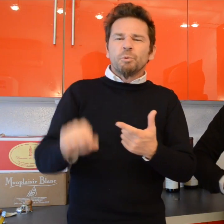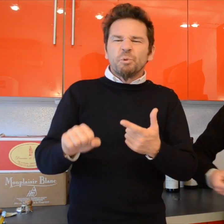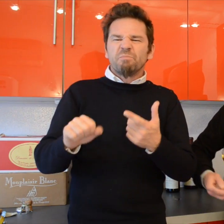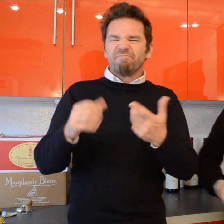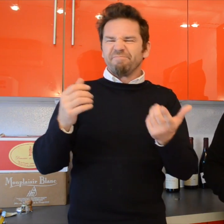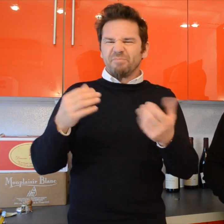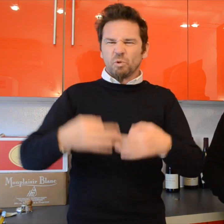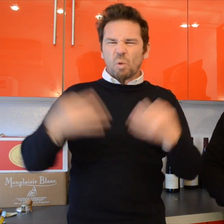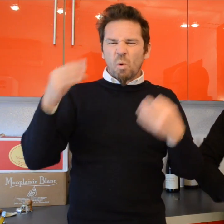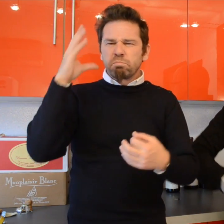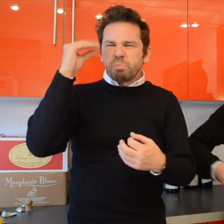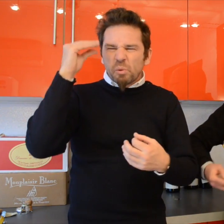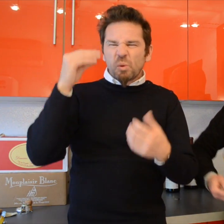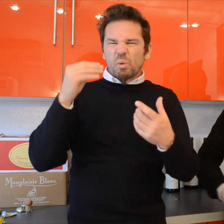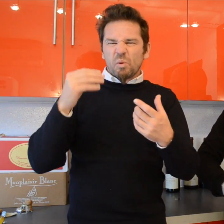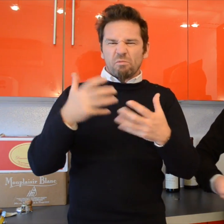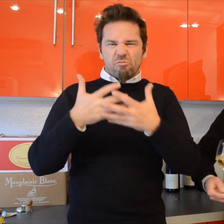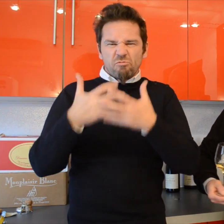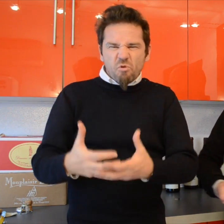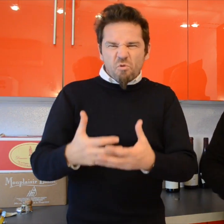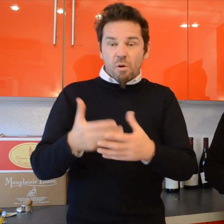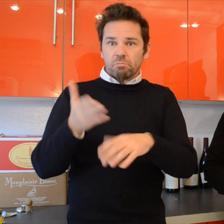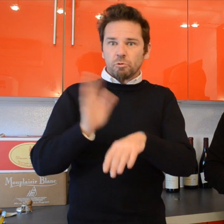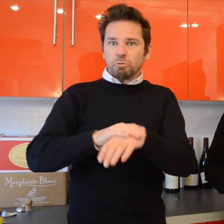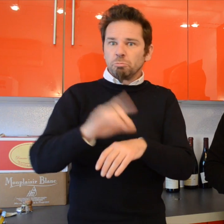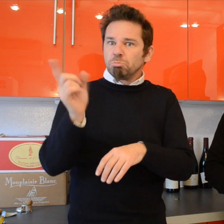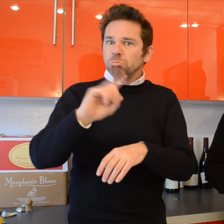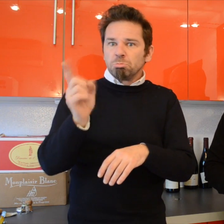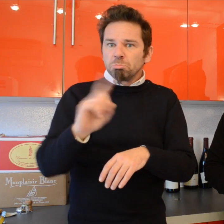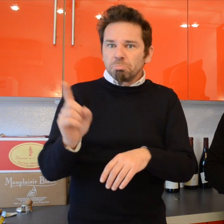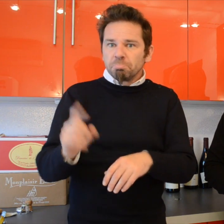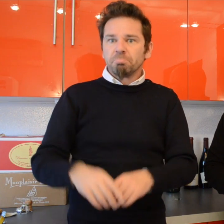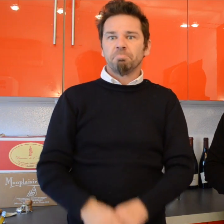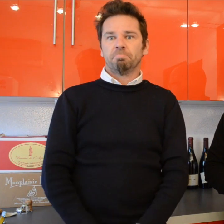en surmaturité, très chargé, très lourd. Ce n'est pas du tout le cas.